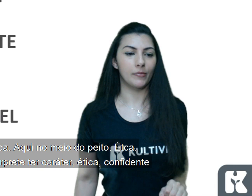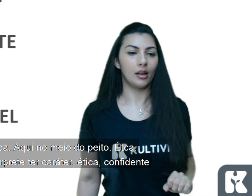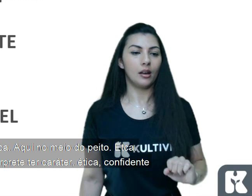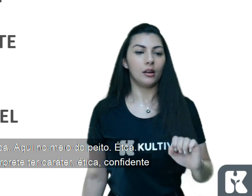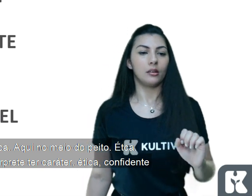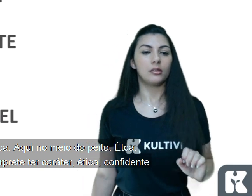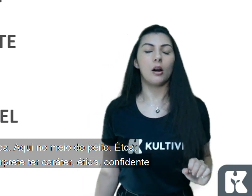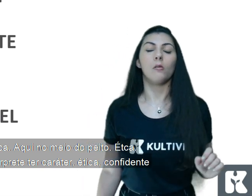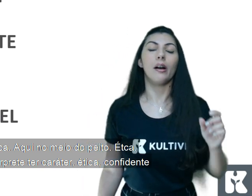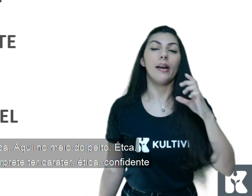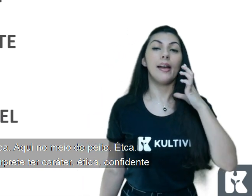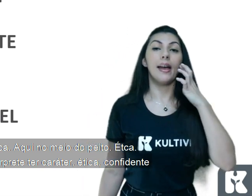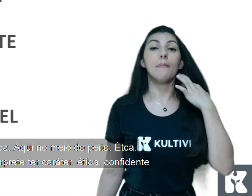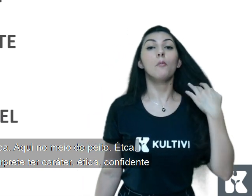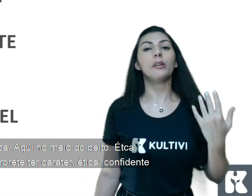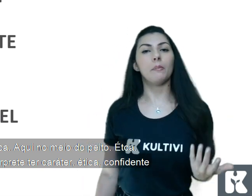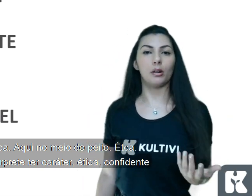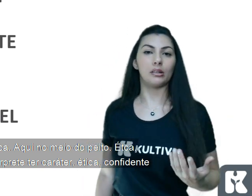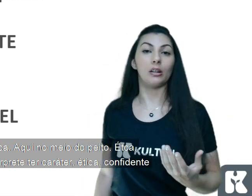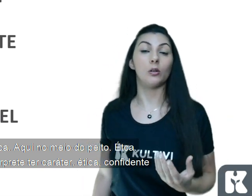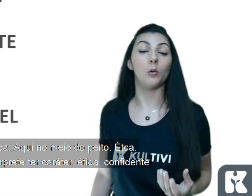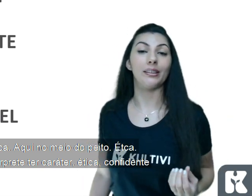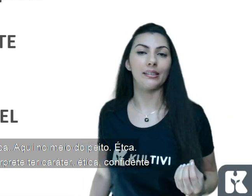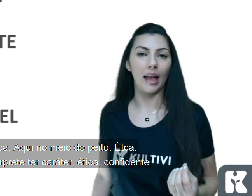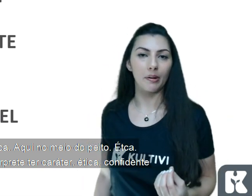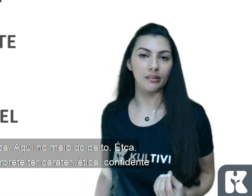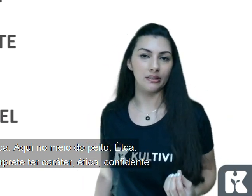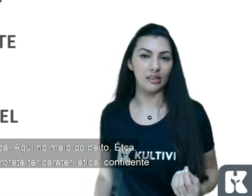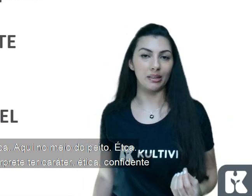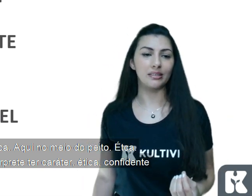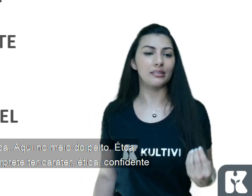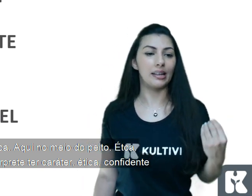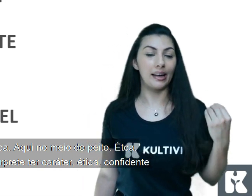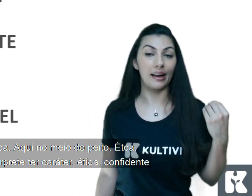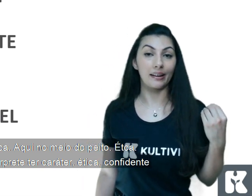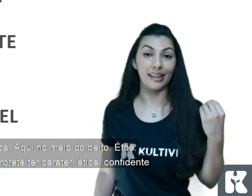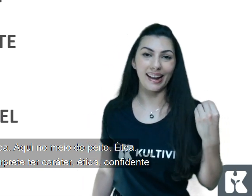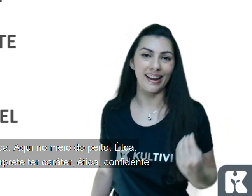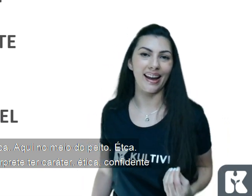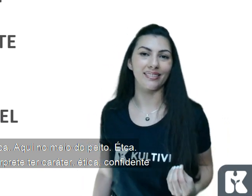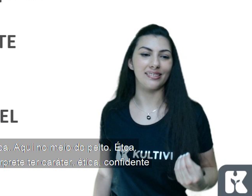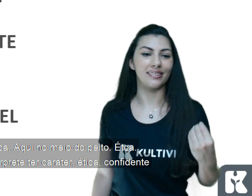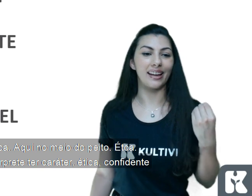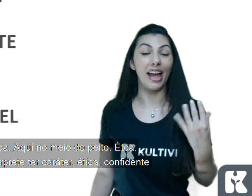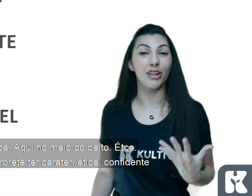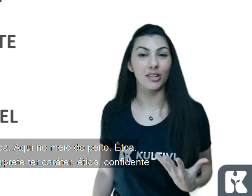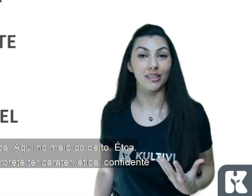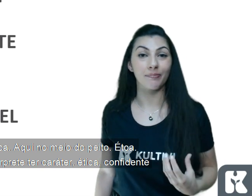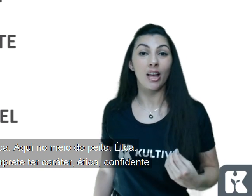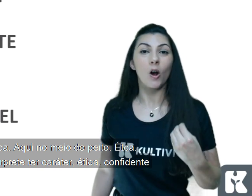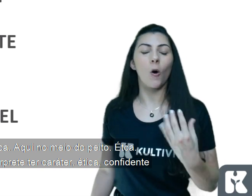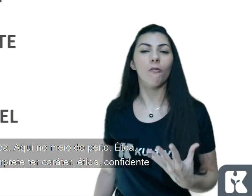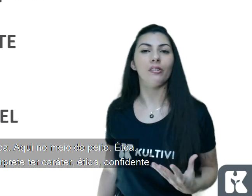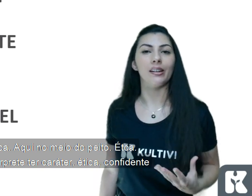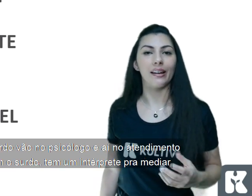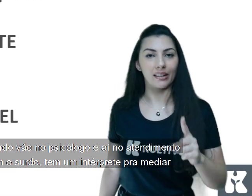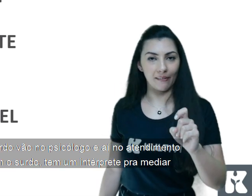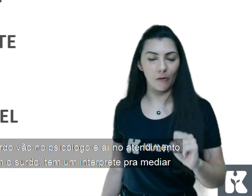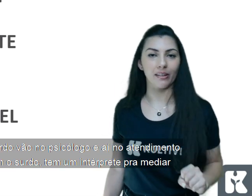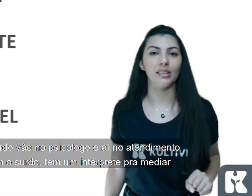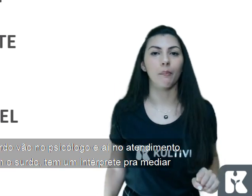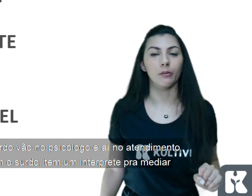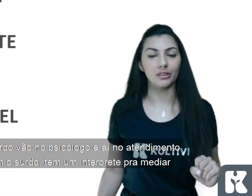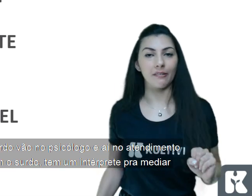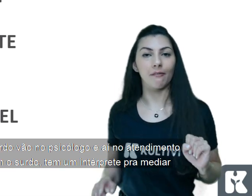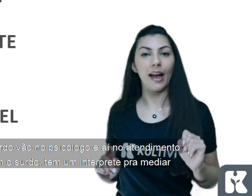Ética. Então, é muito importante o intérprete de Libras ter caráter, ética, confidente. Quer